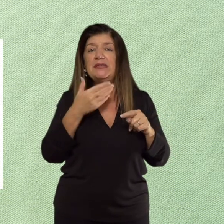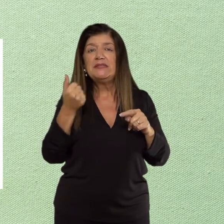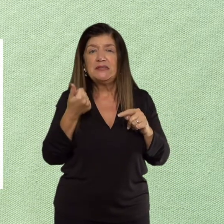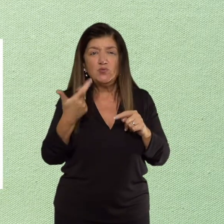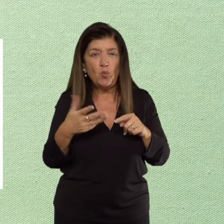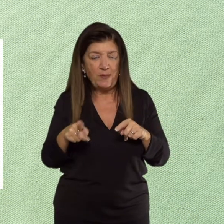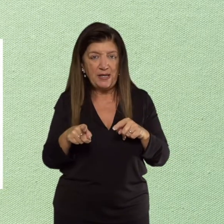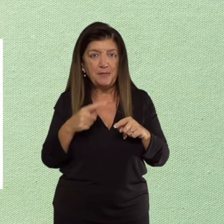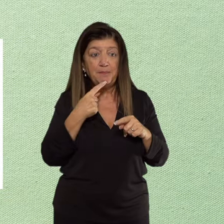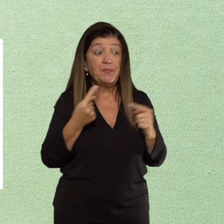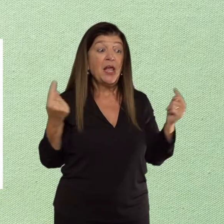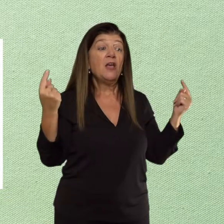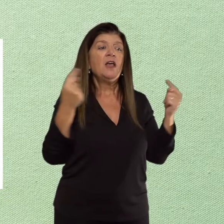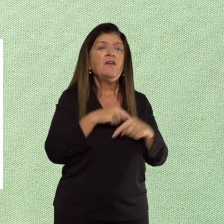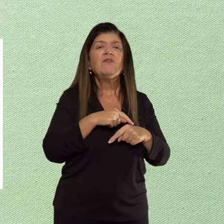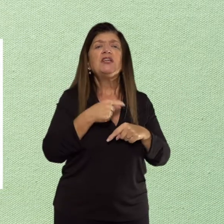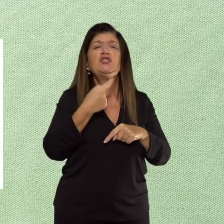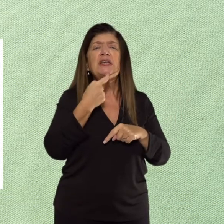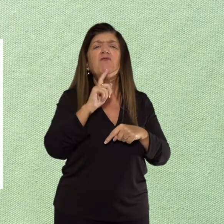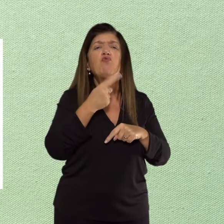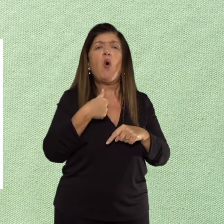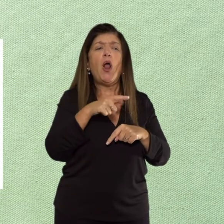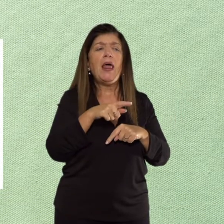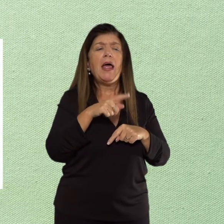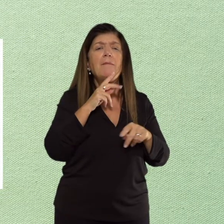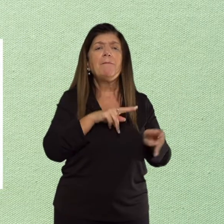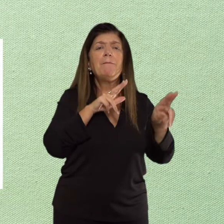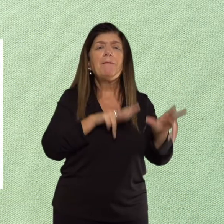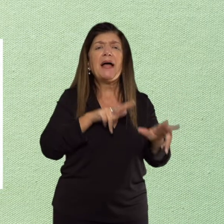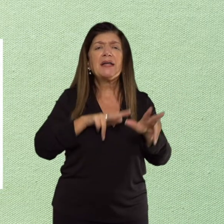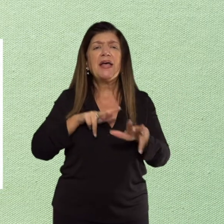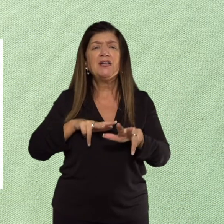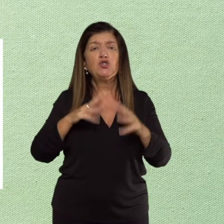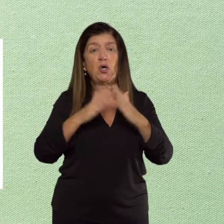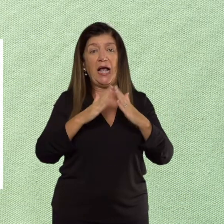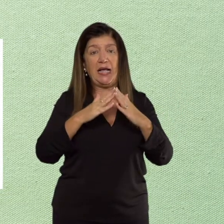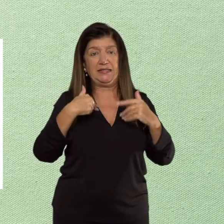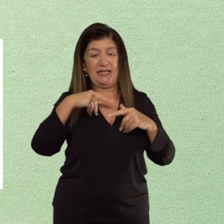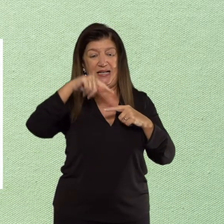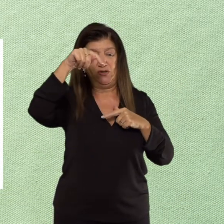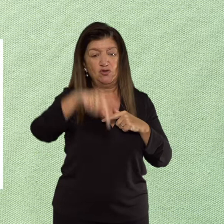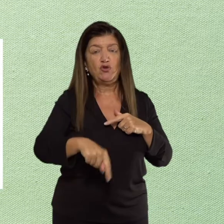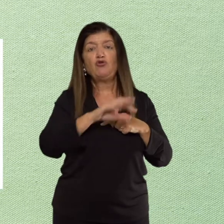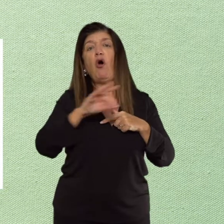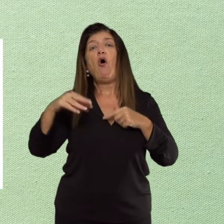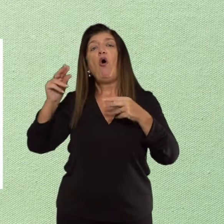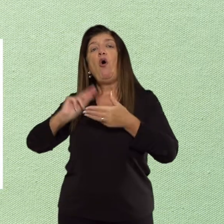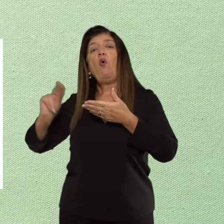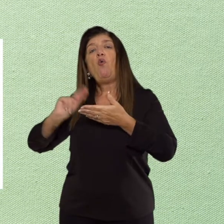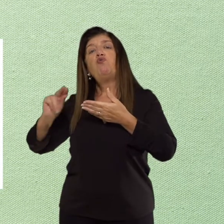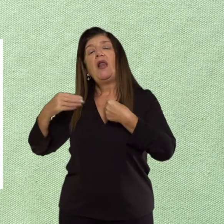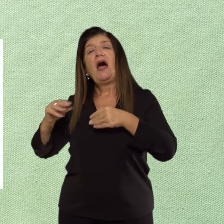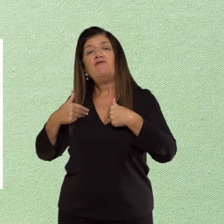per avere il parcheggio sotto casa o sotto l'ufficio riservato esistono delle specifiche... Sempre